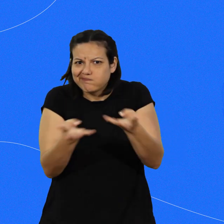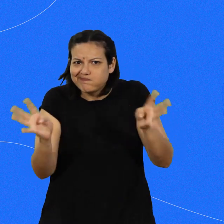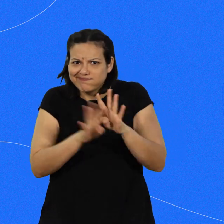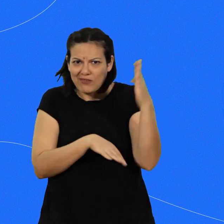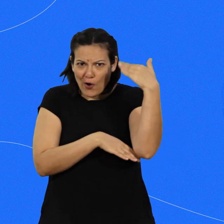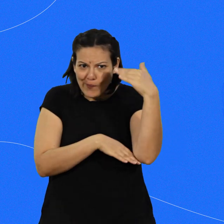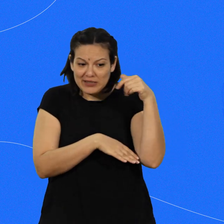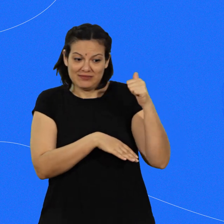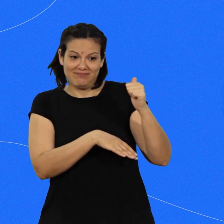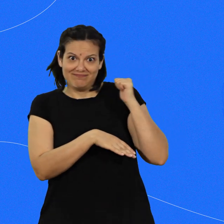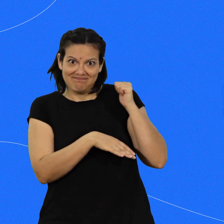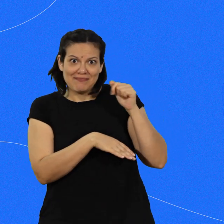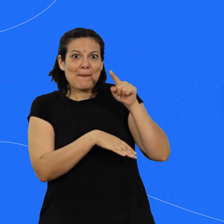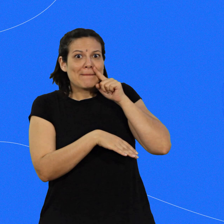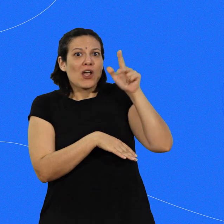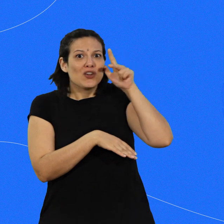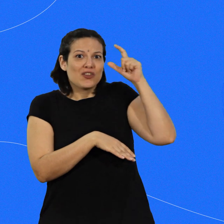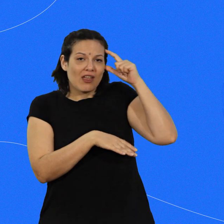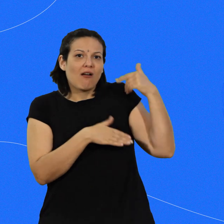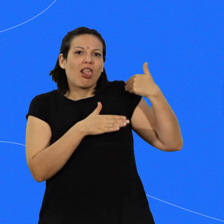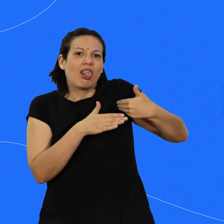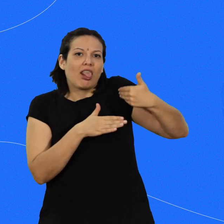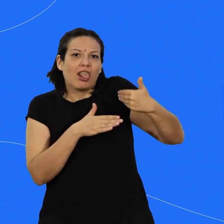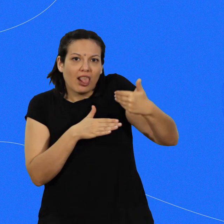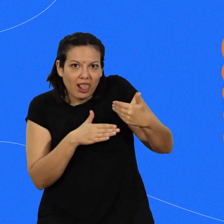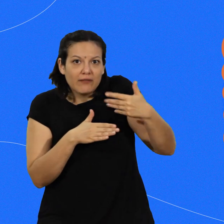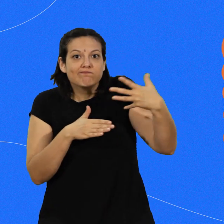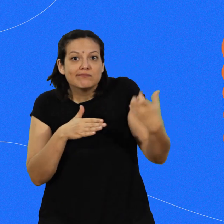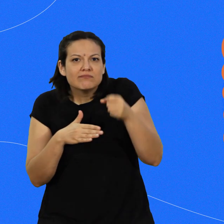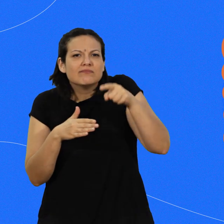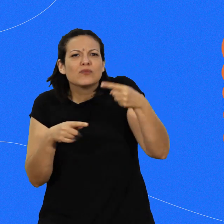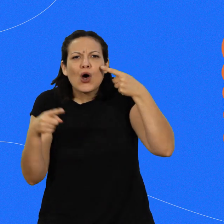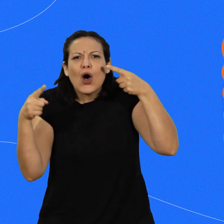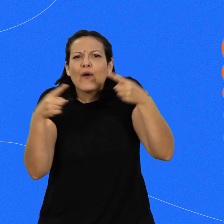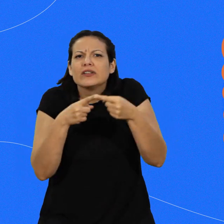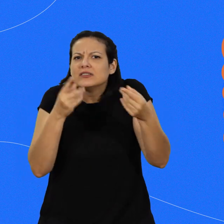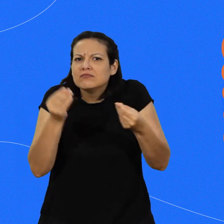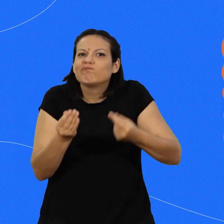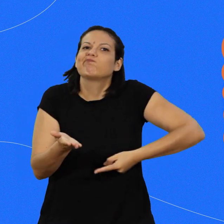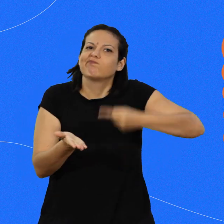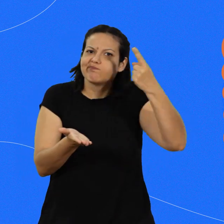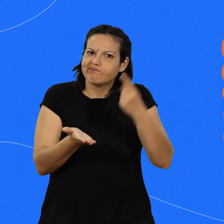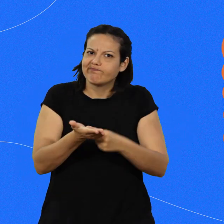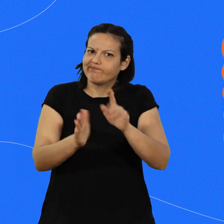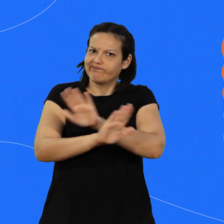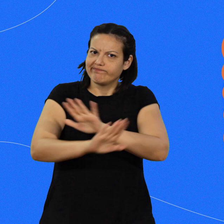postergado desde 1810, cuyo objetivo era declarar definitivamente la independencia